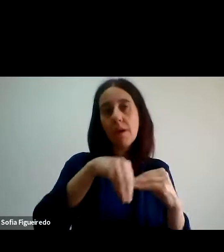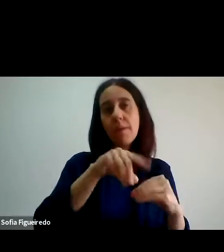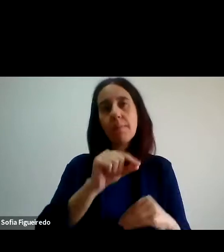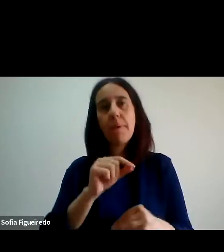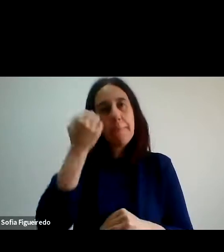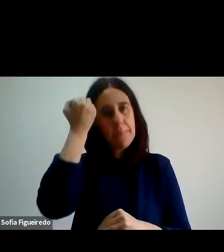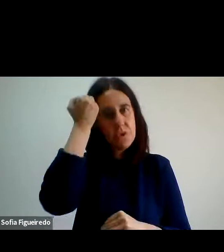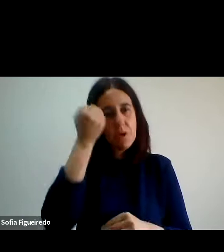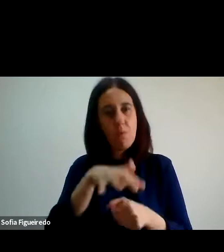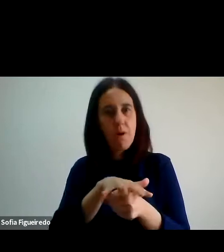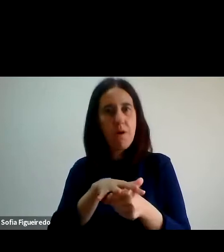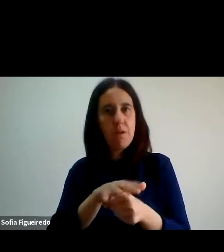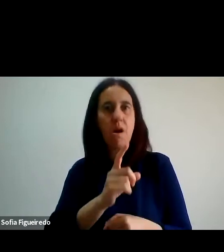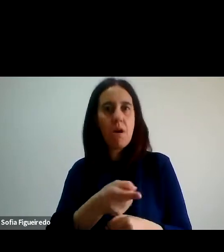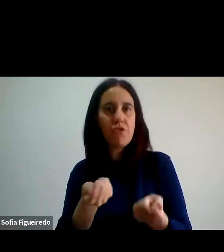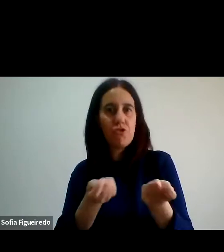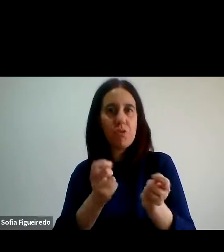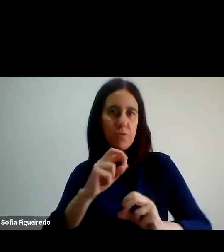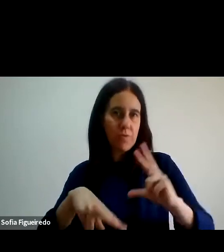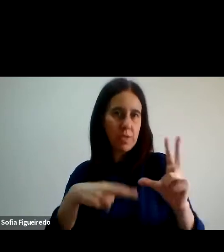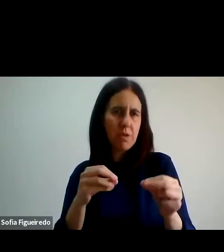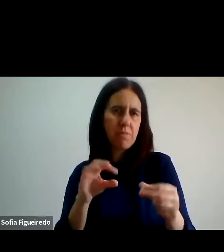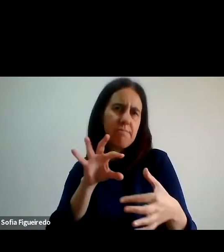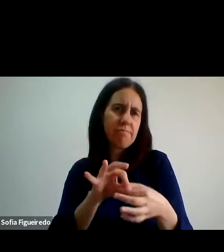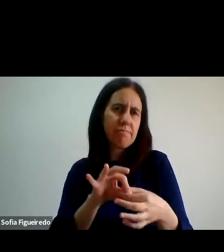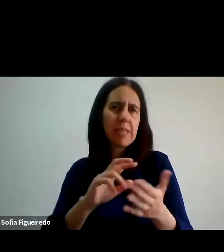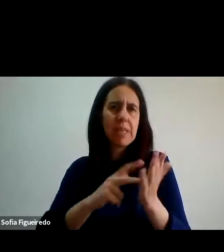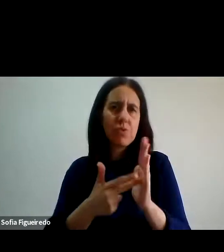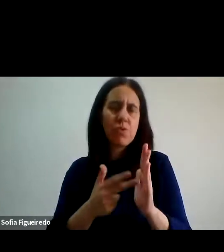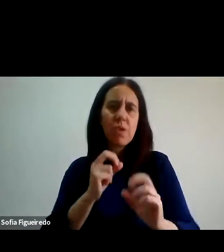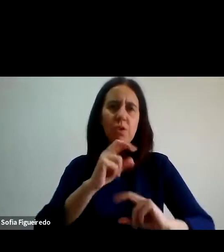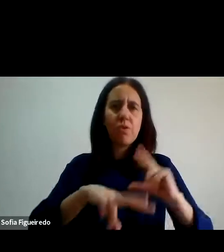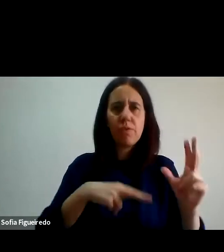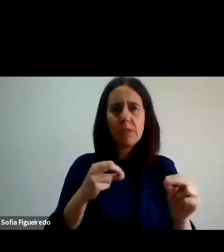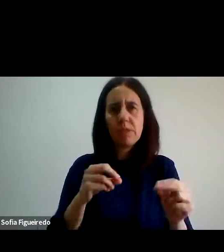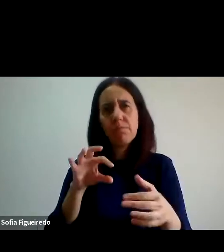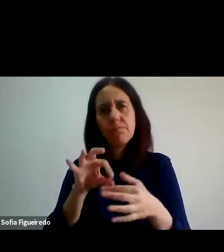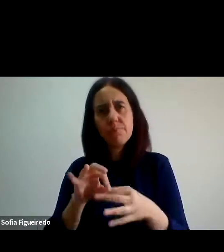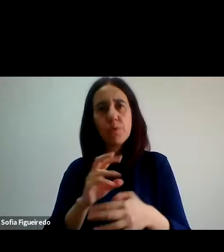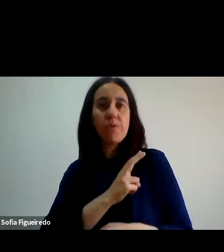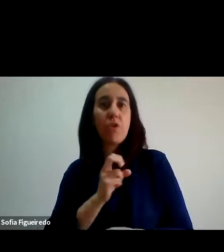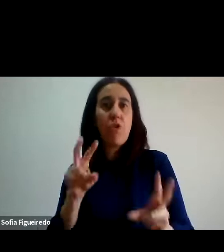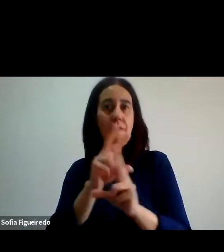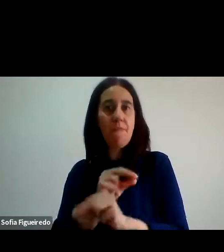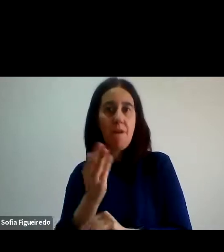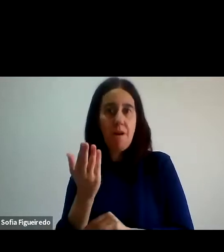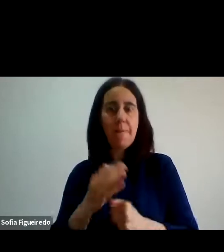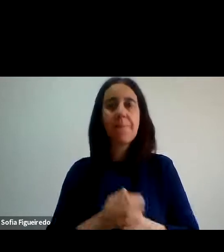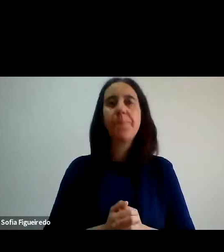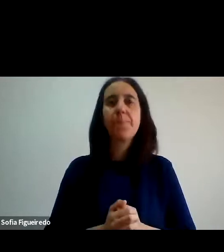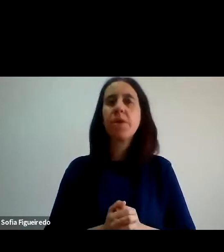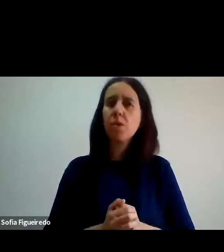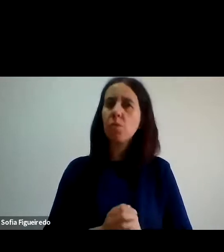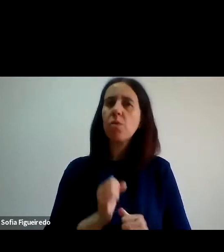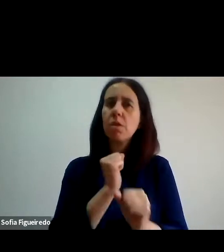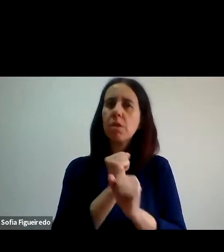também na área da Gestão de Inovação, tudo o que tem a ver com tecnologias de inovação pela Universidade Nova. Trabalhei